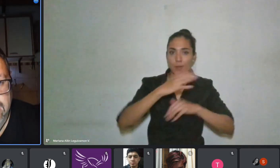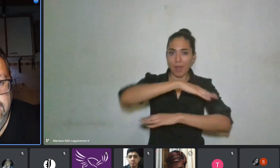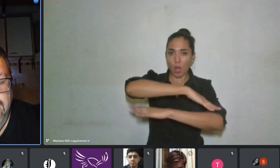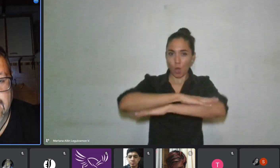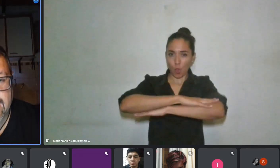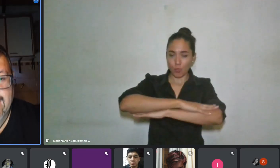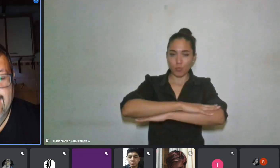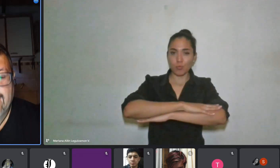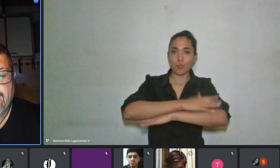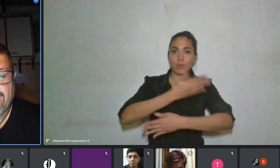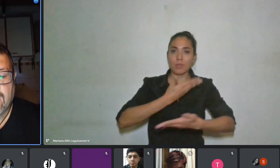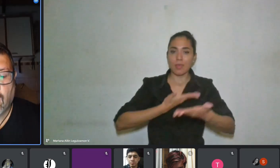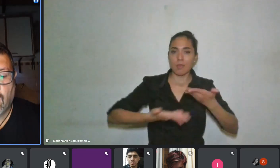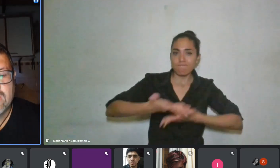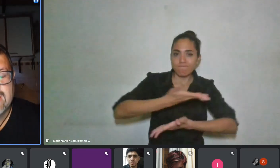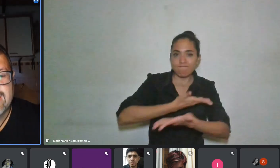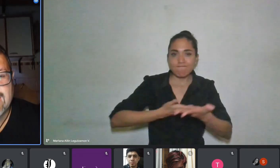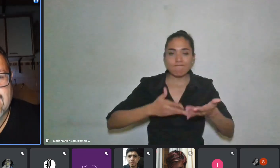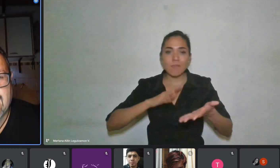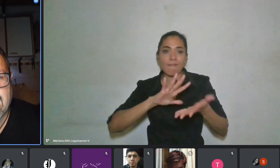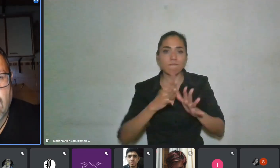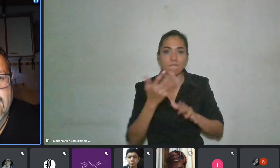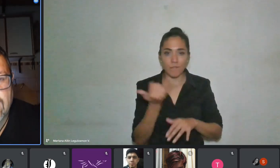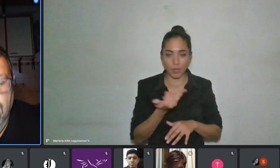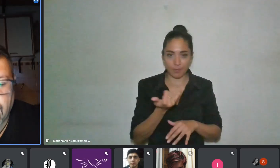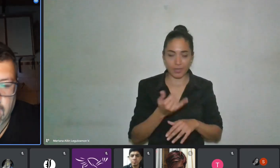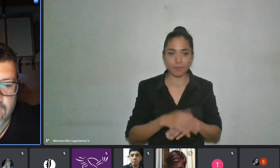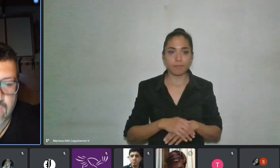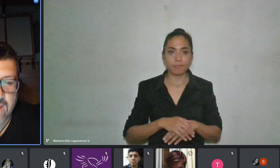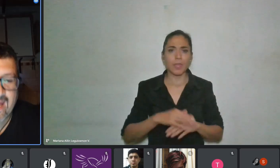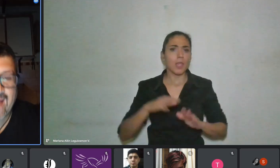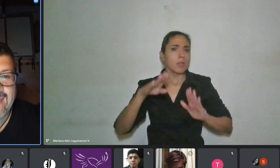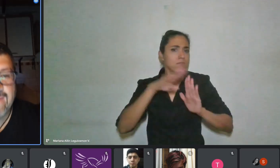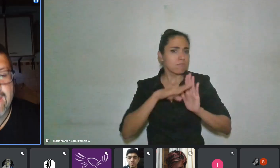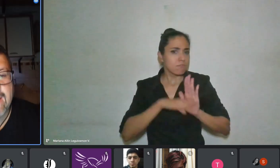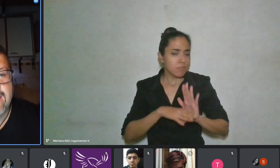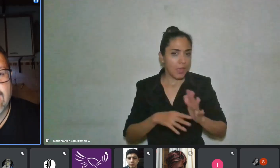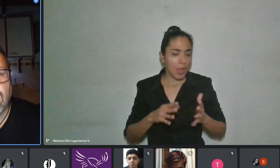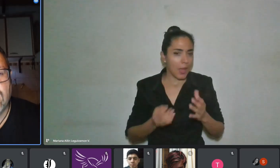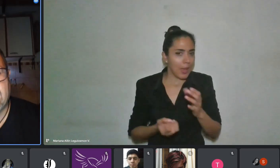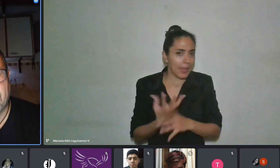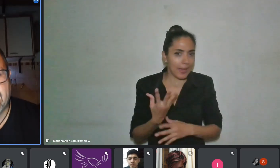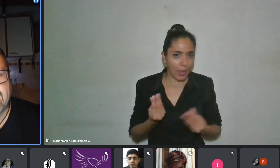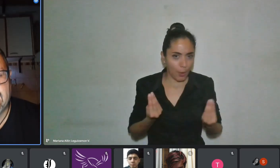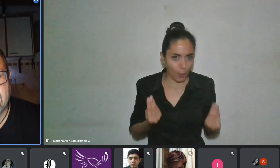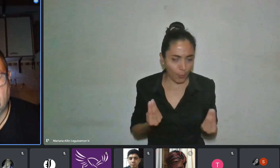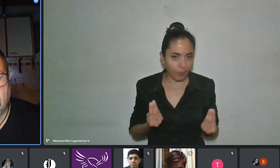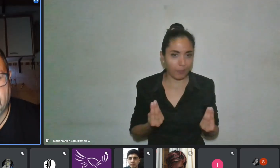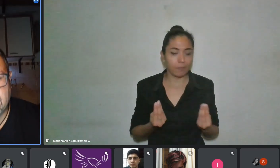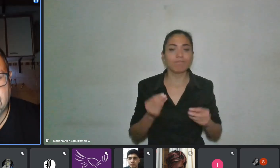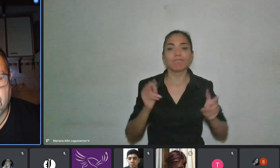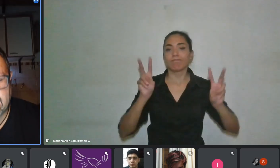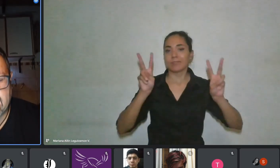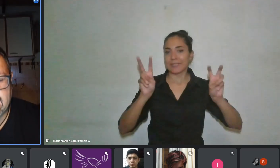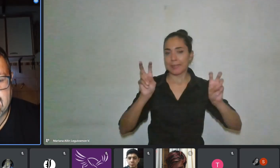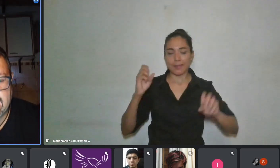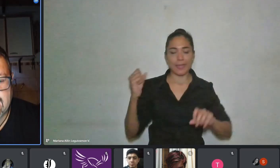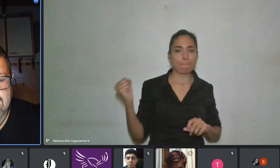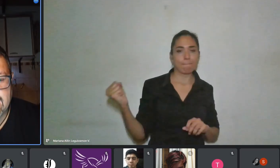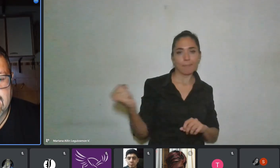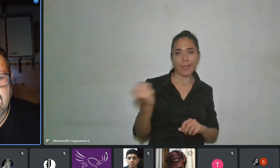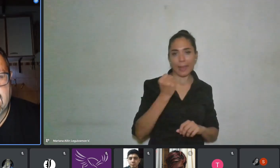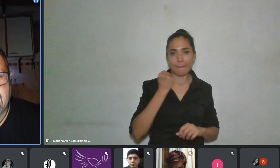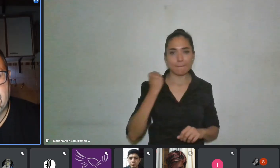personas. ¿Cómo se hace esa regulación? Bueno, ahí viene un tema que es sumamente importante, que